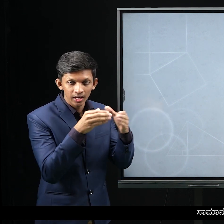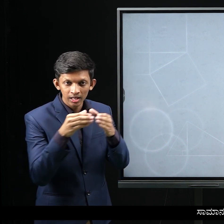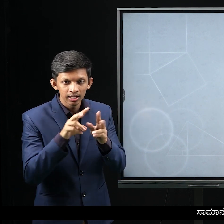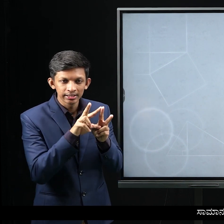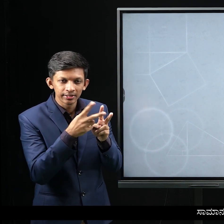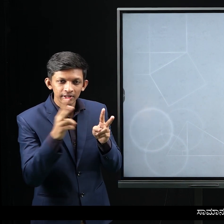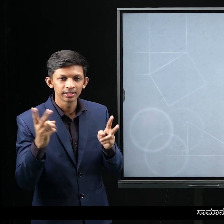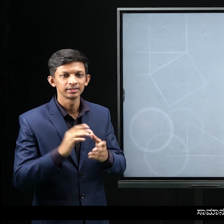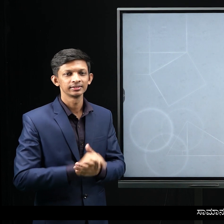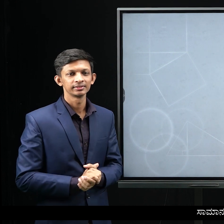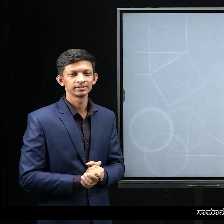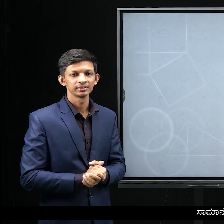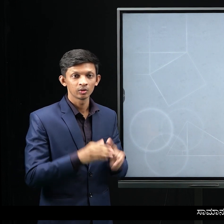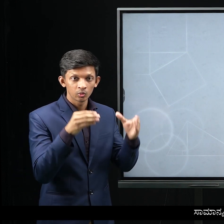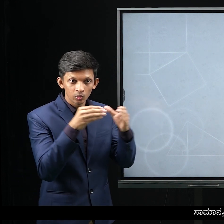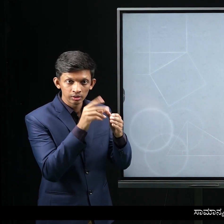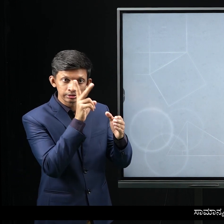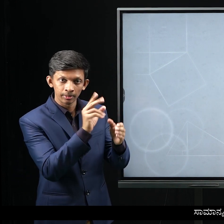ಸಾಮಾನ್ಯ ವ್ಯತ್ಯಾಸ, ಸಾಮಾನ್ಯ ಅನುಪಾತ,